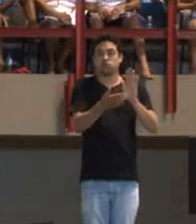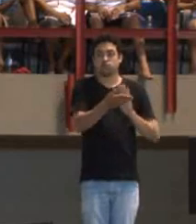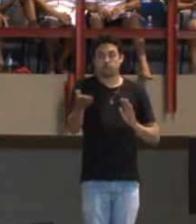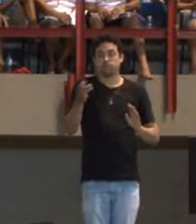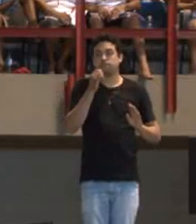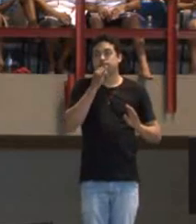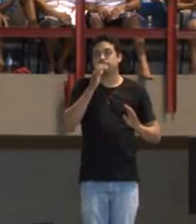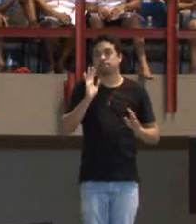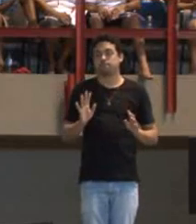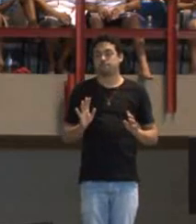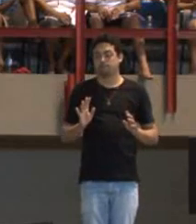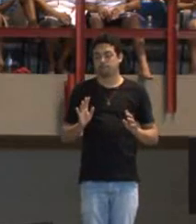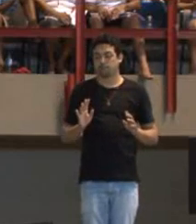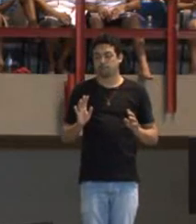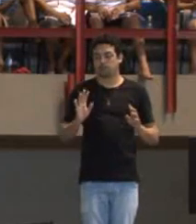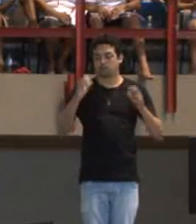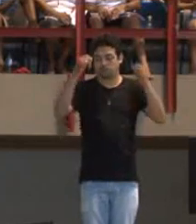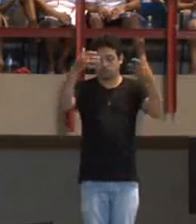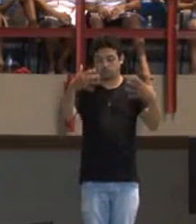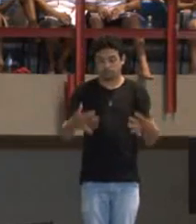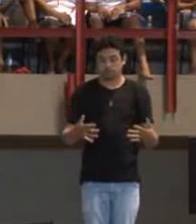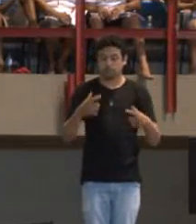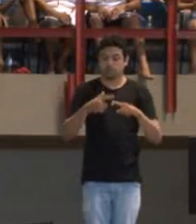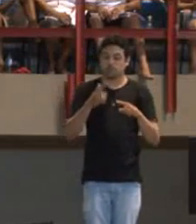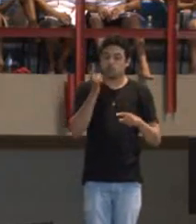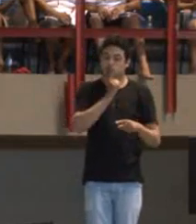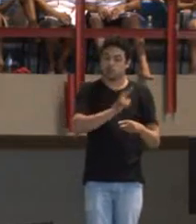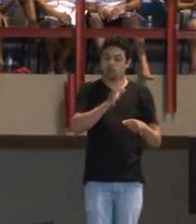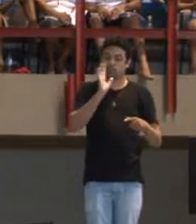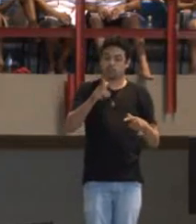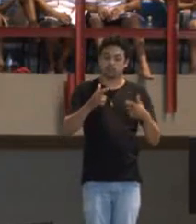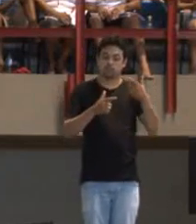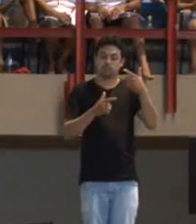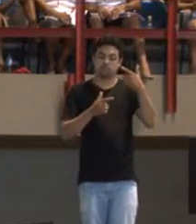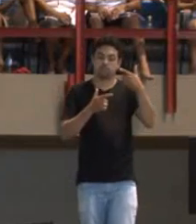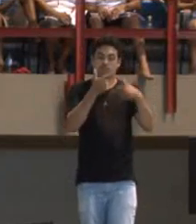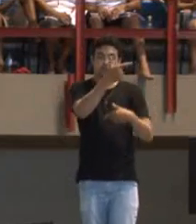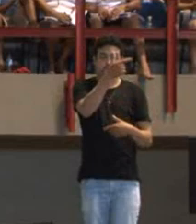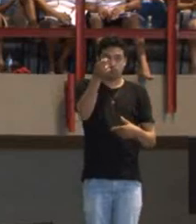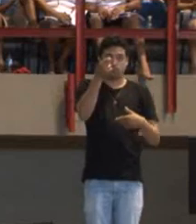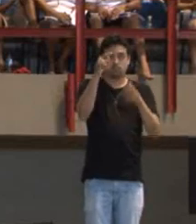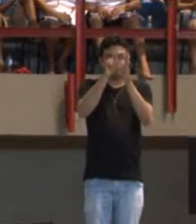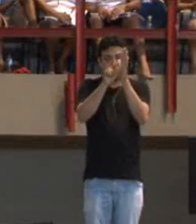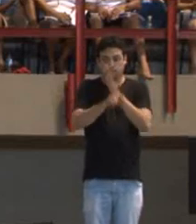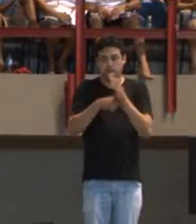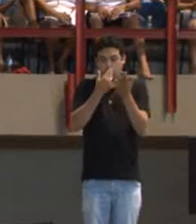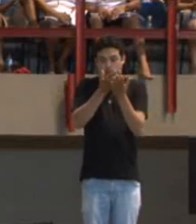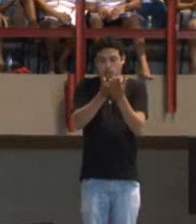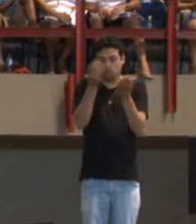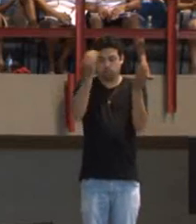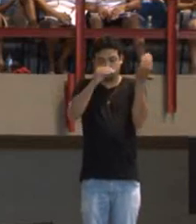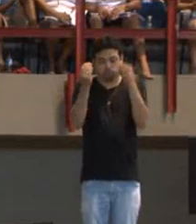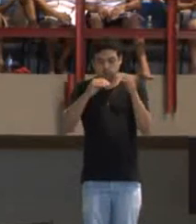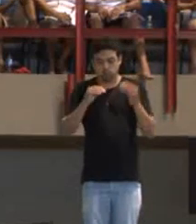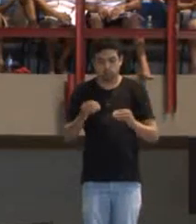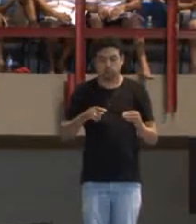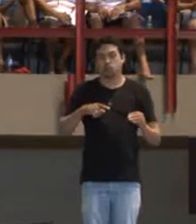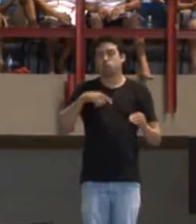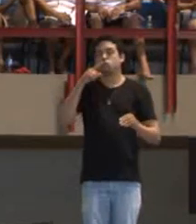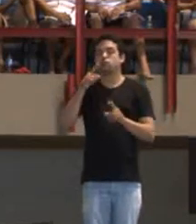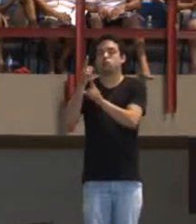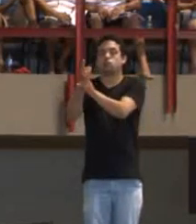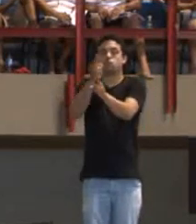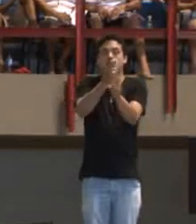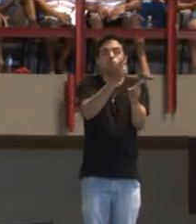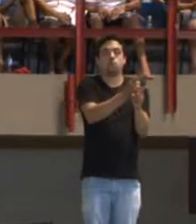por exemplo, vou te explicar. Para eu escolher 20 questões desse assunto para montar essa aula, eu não encontro 20 questões do